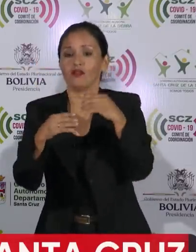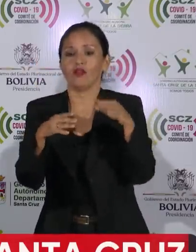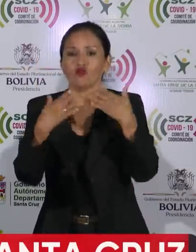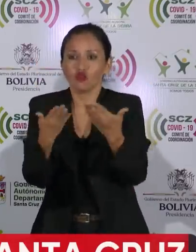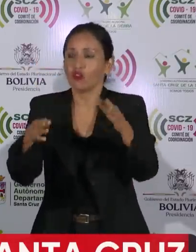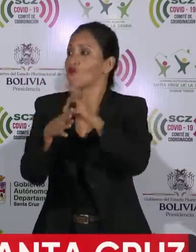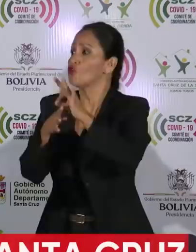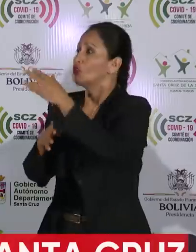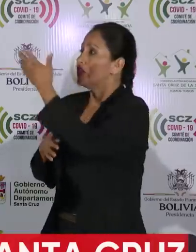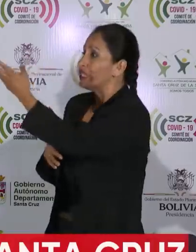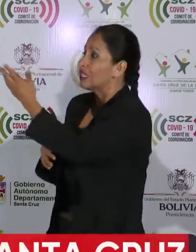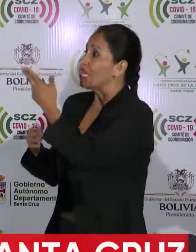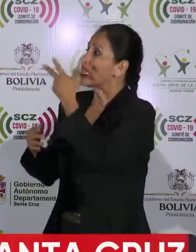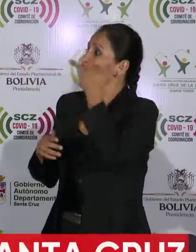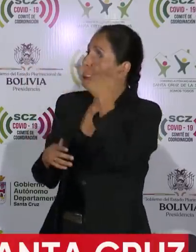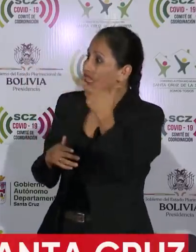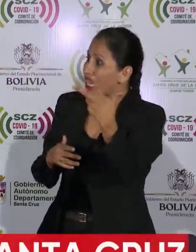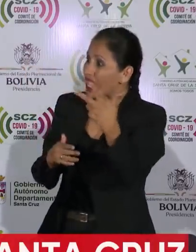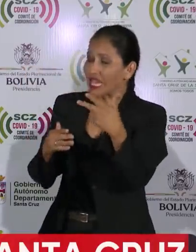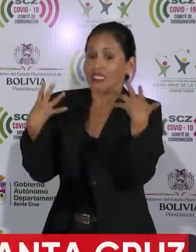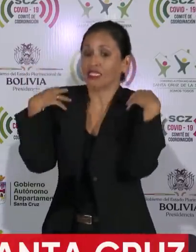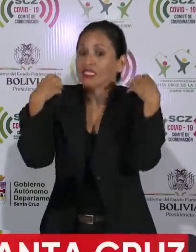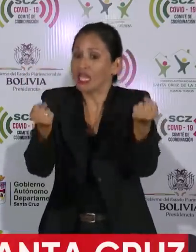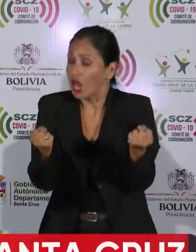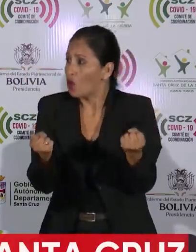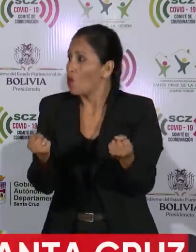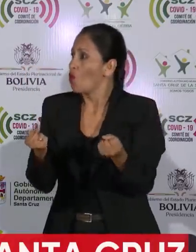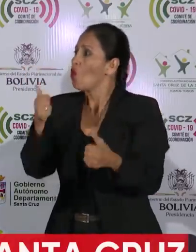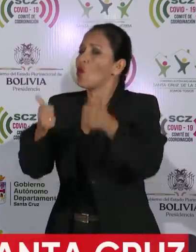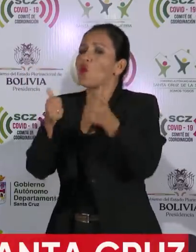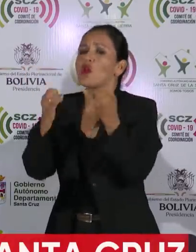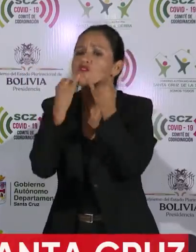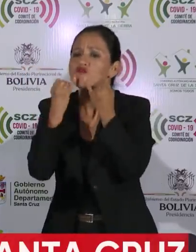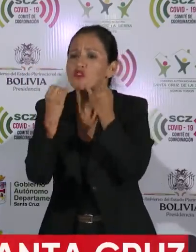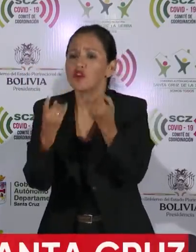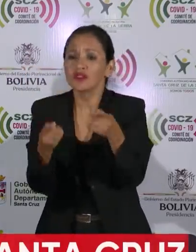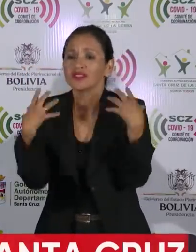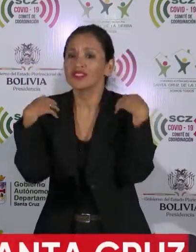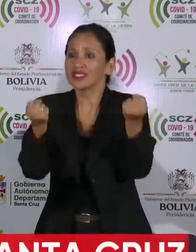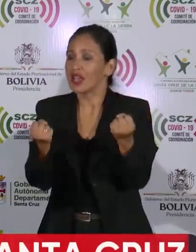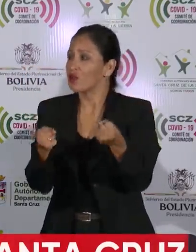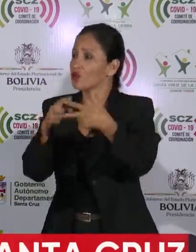funcionen. Bien, agradecemos este reporte a esta hora de la noche con el doctor Oscar Urenda referente a estos tres casos positivos. Retornamos hasta